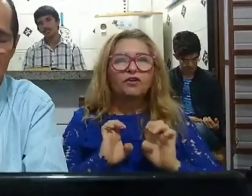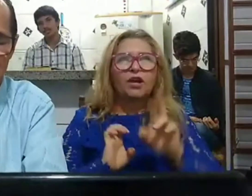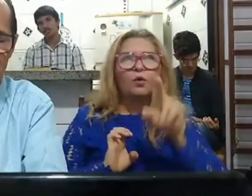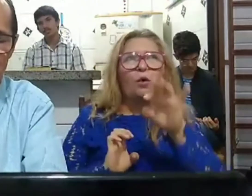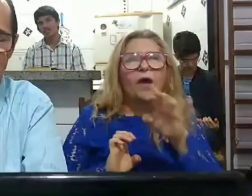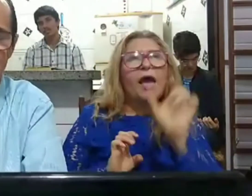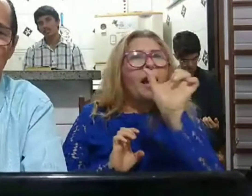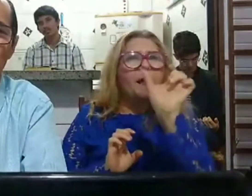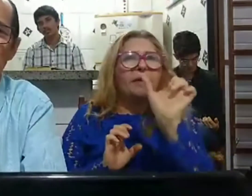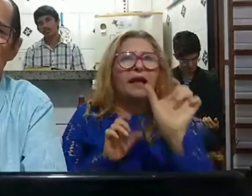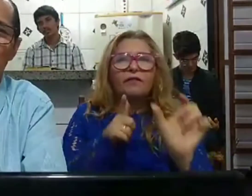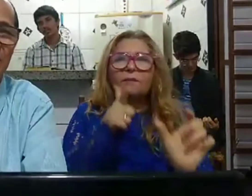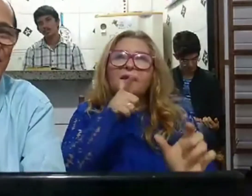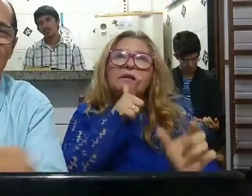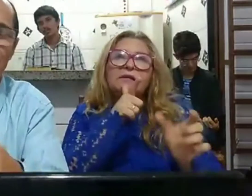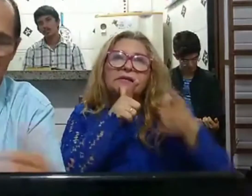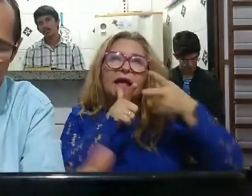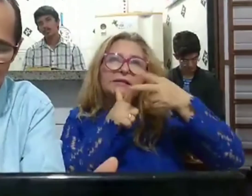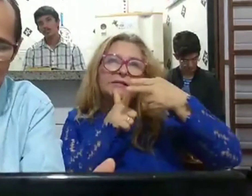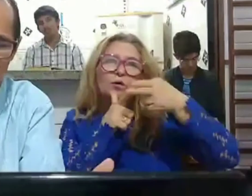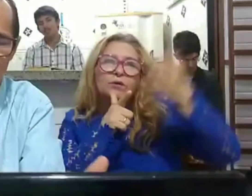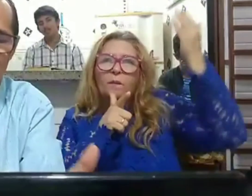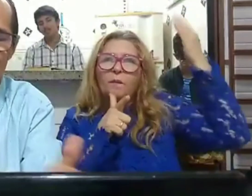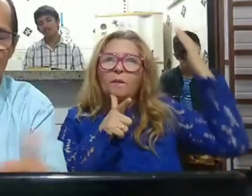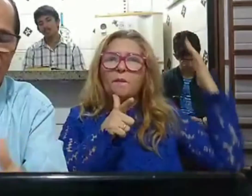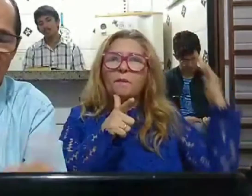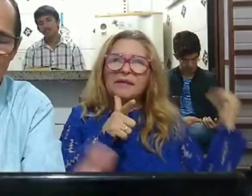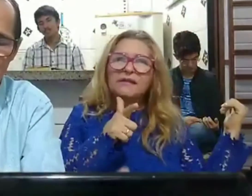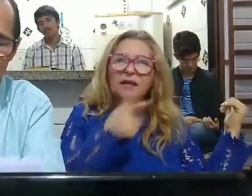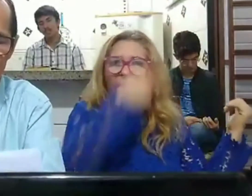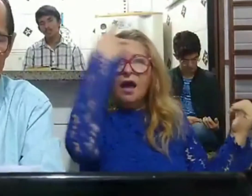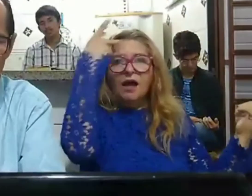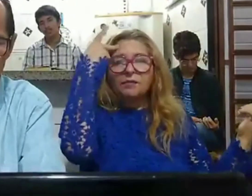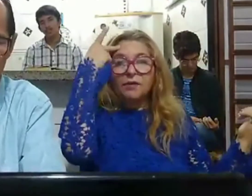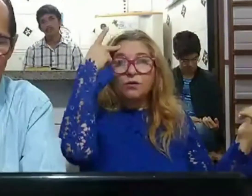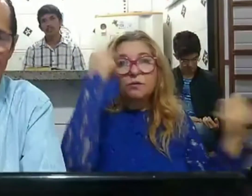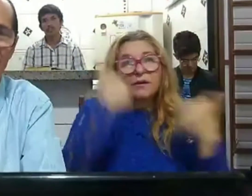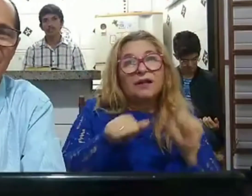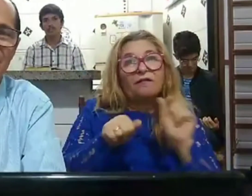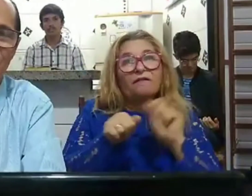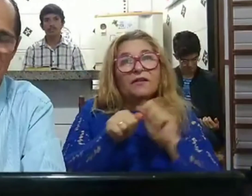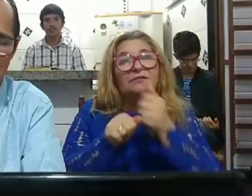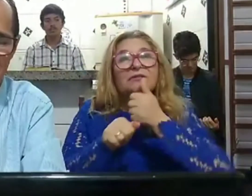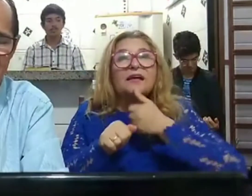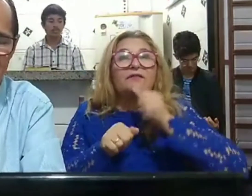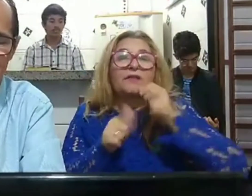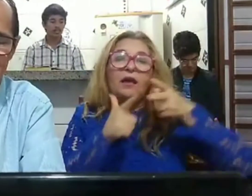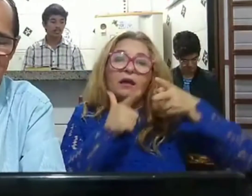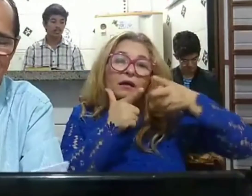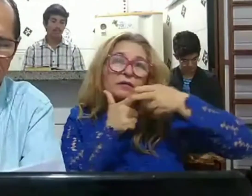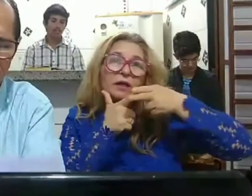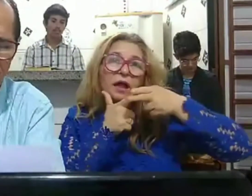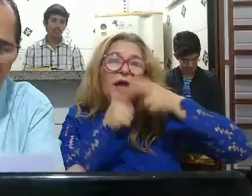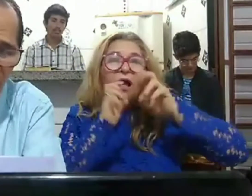e da incircuncisão. É o Evangelho para todos, para o judeu e para o não judeu. Gálatas 2:7